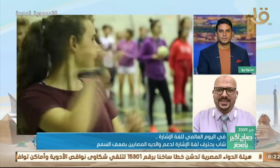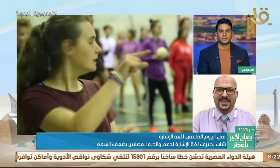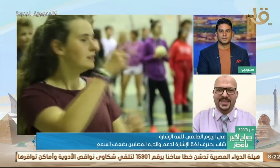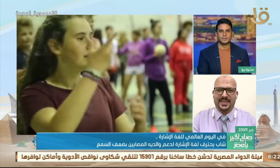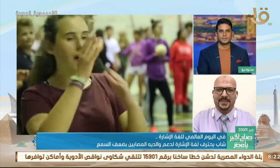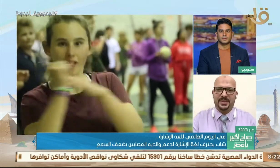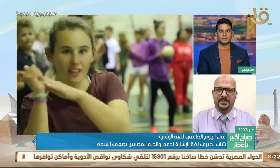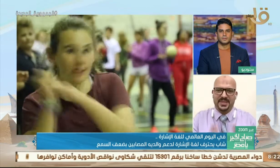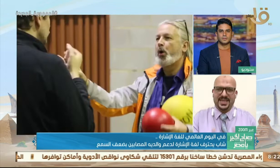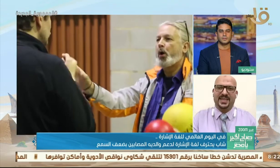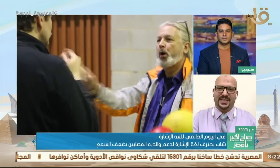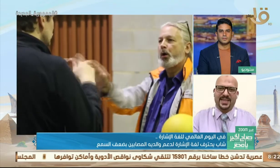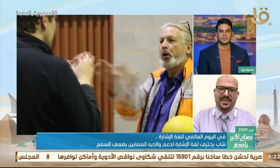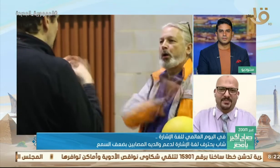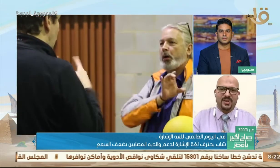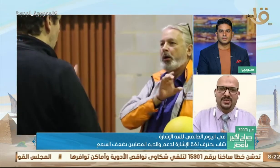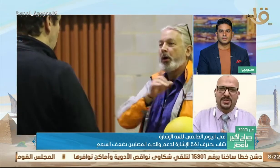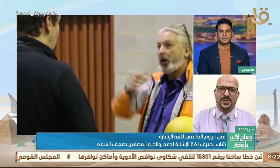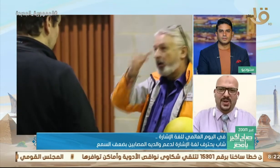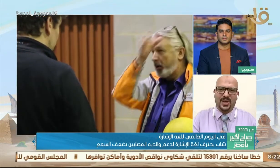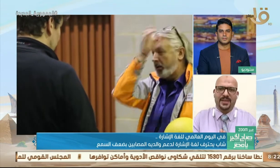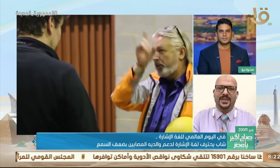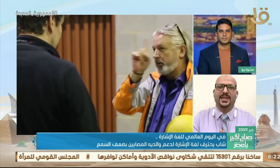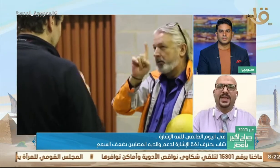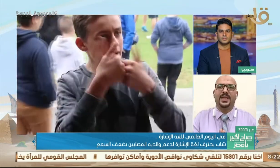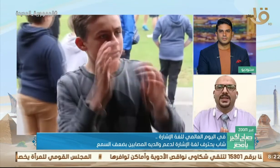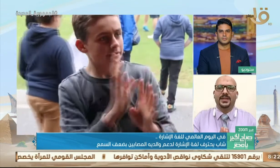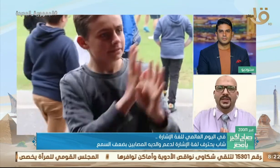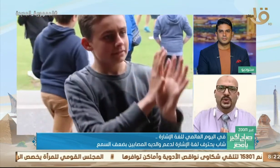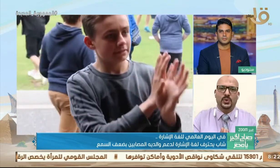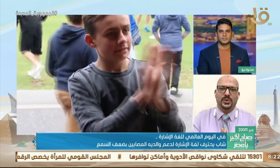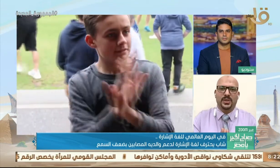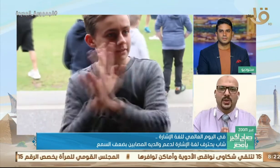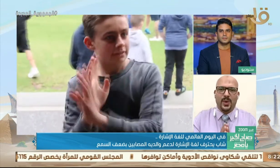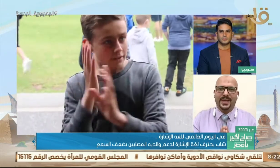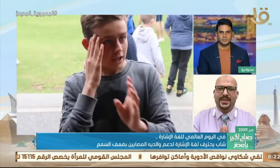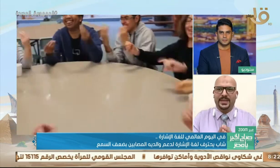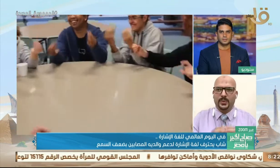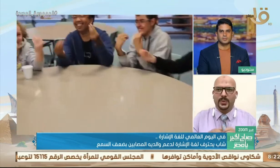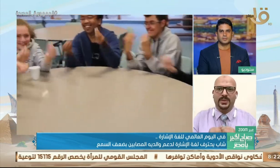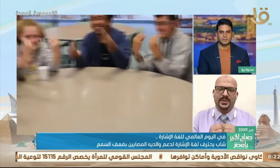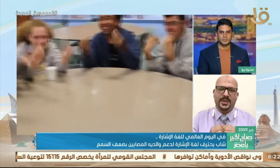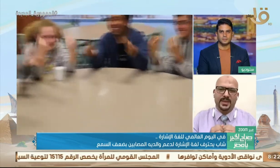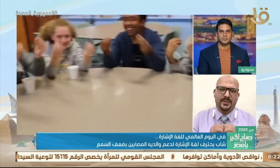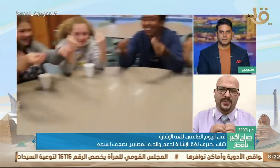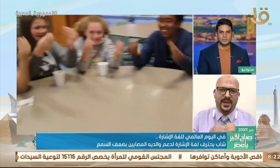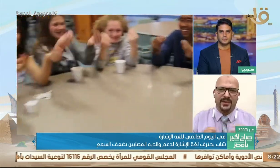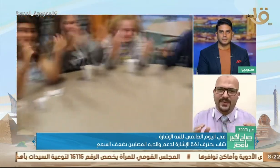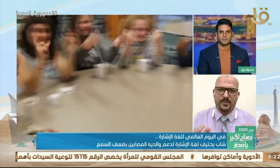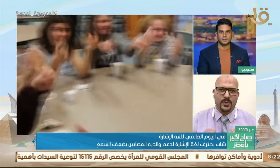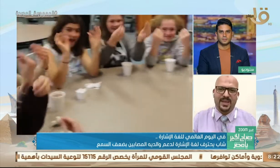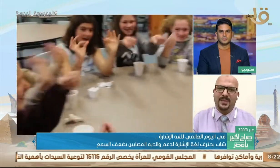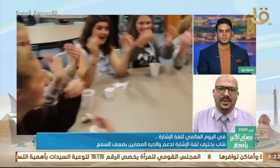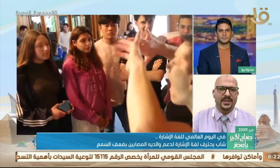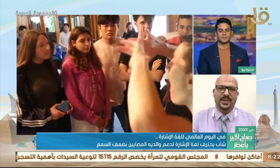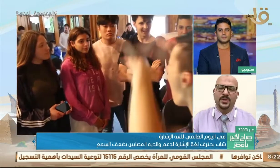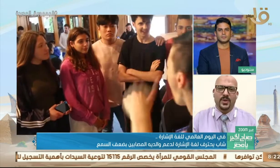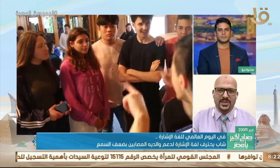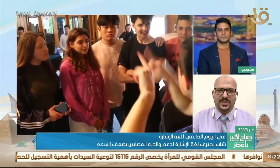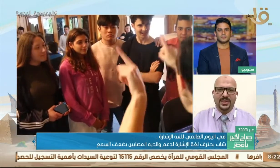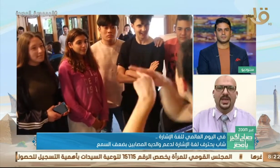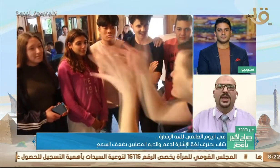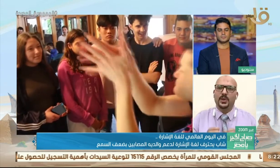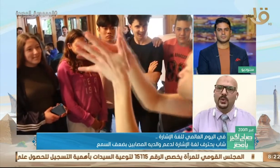بالنسبة للي احنا يعني بنسعى ليه داخل مصر بصراحة، ان احنا ننشر الوعي لكل الفئات في المجتمع، ان